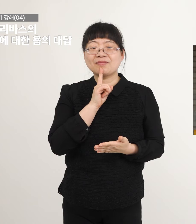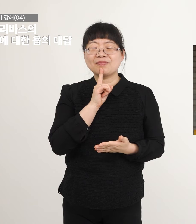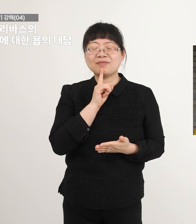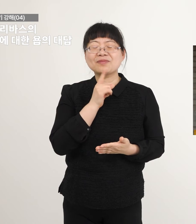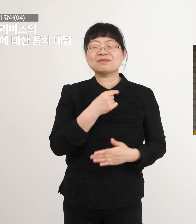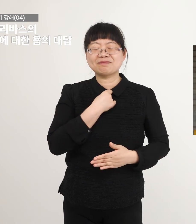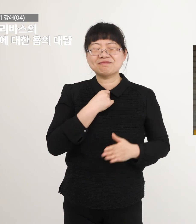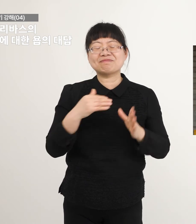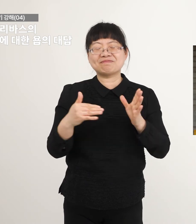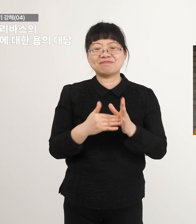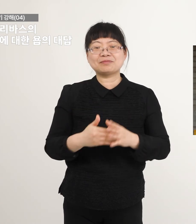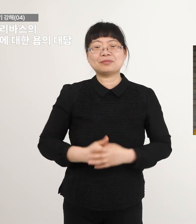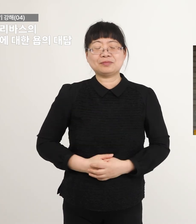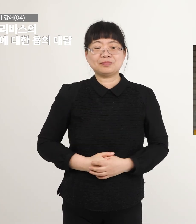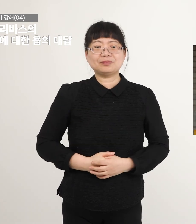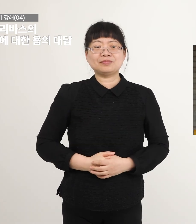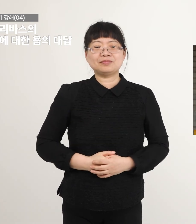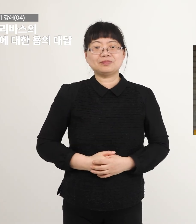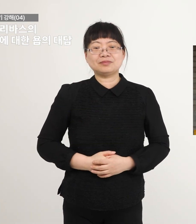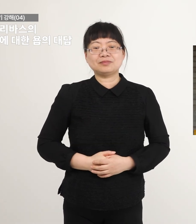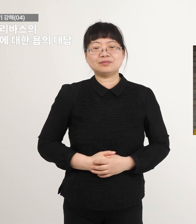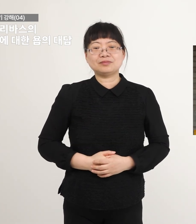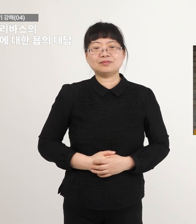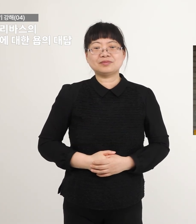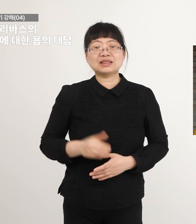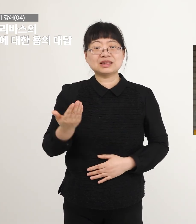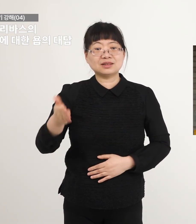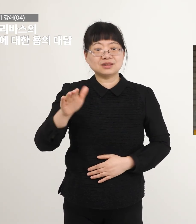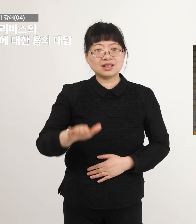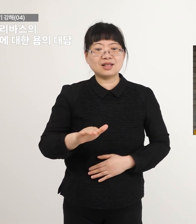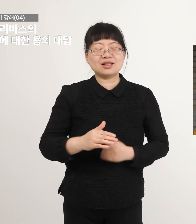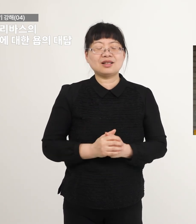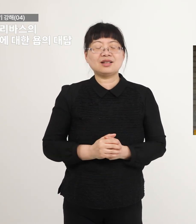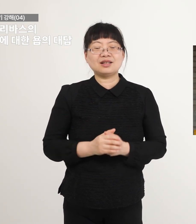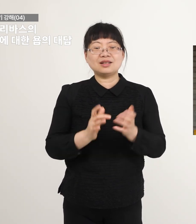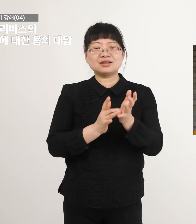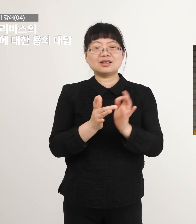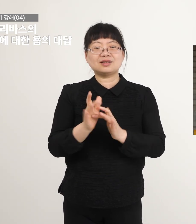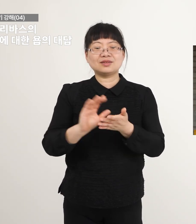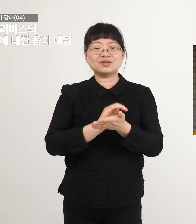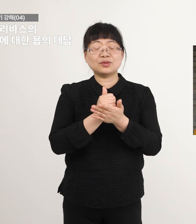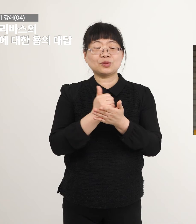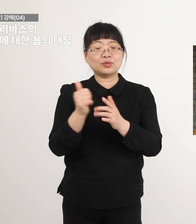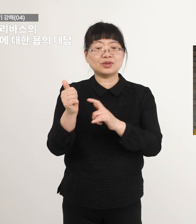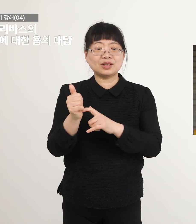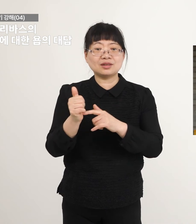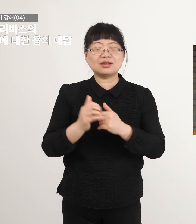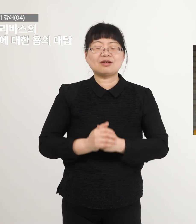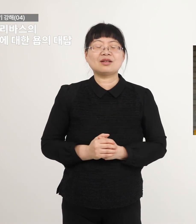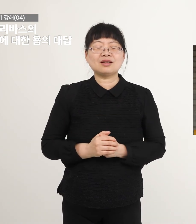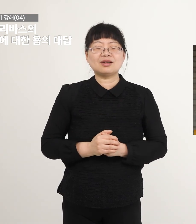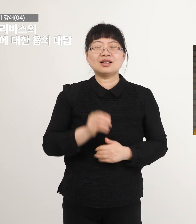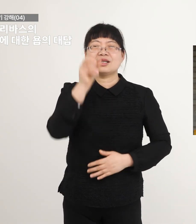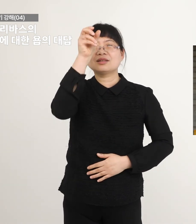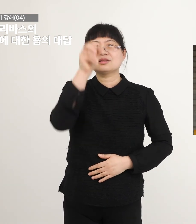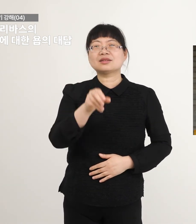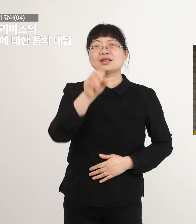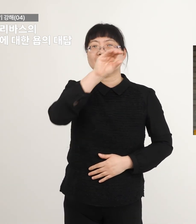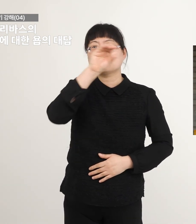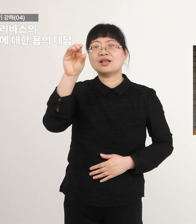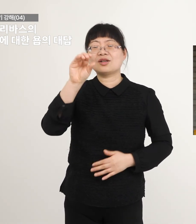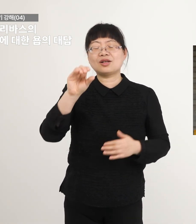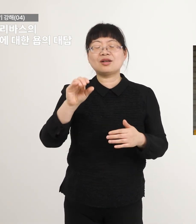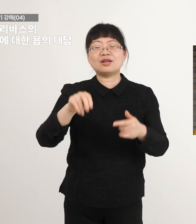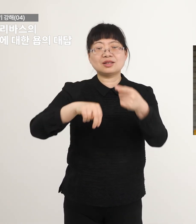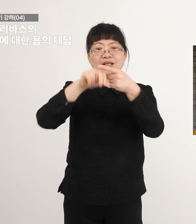하고 싶었던 겁니다. 그런데 예수 그리스도께서 십자가에